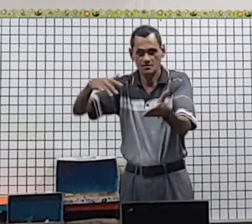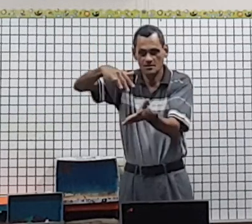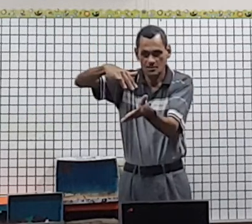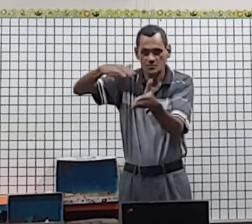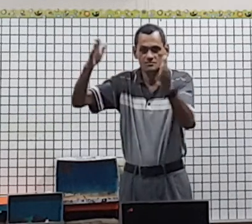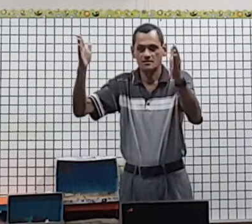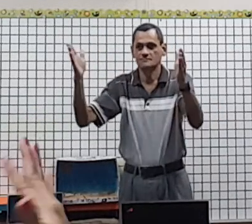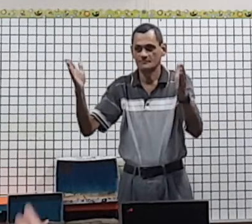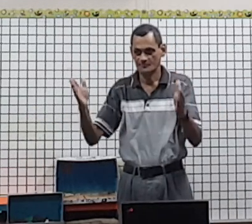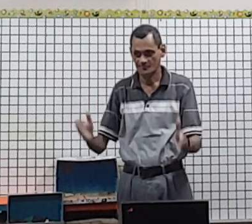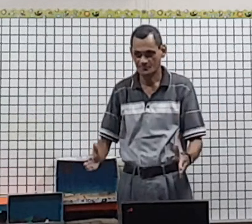estudiante,